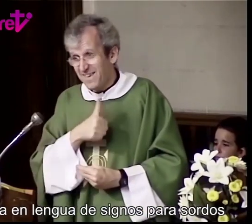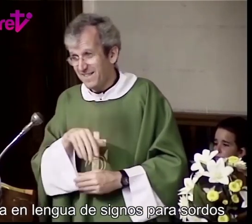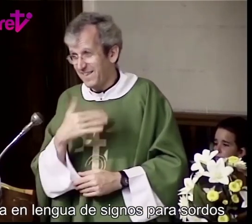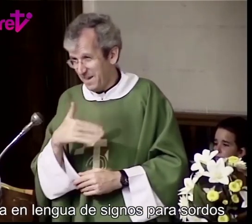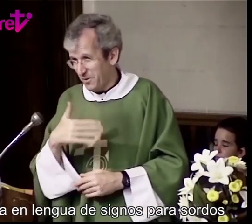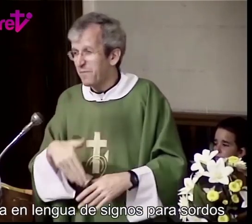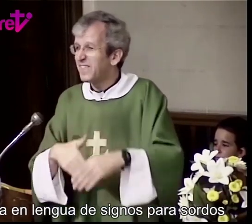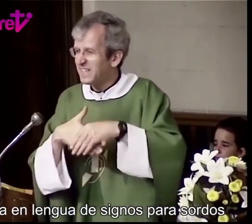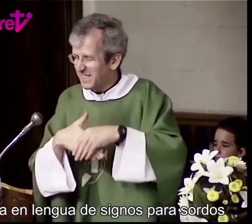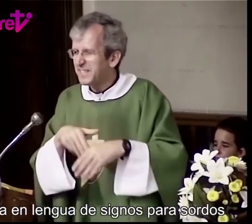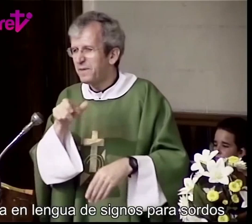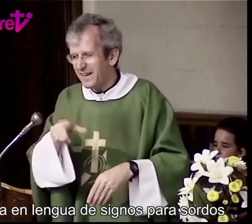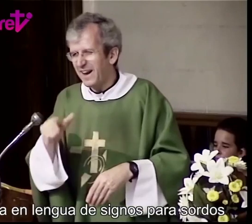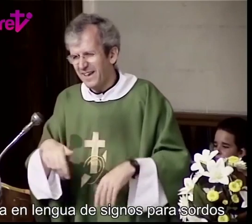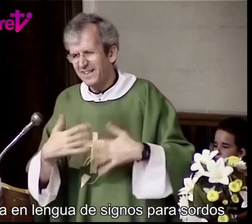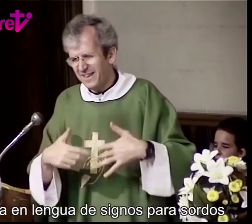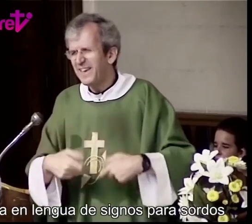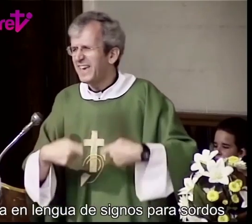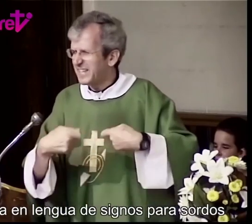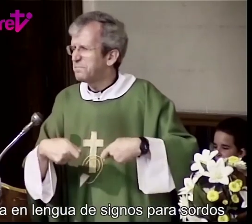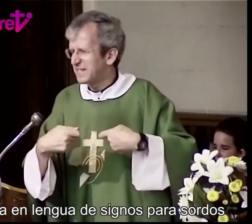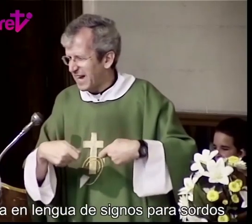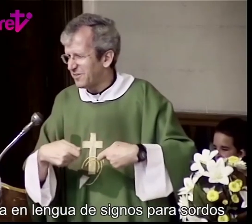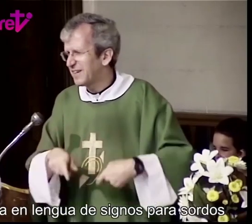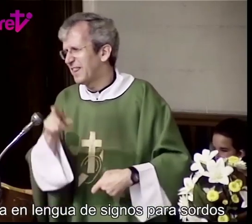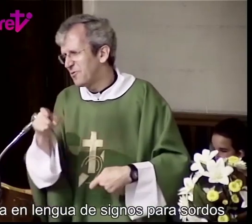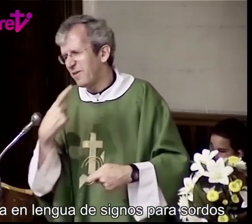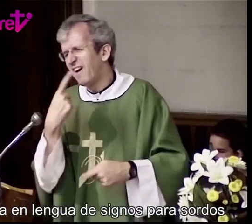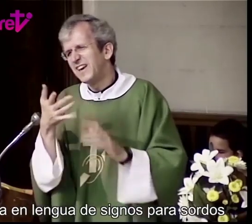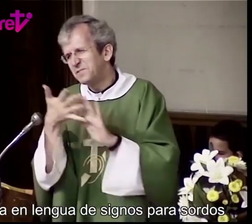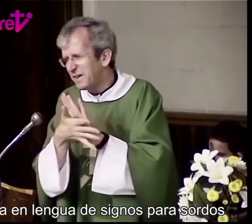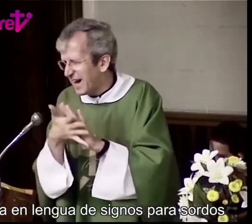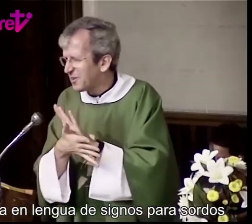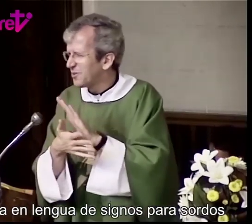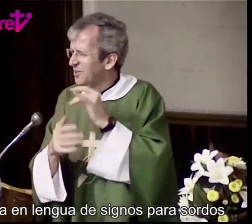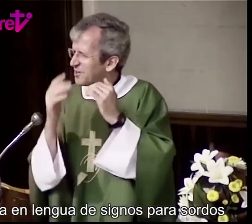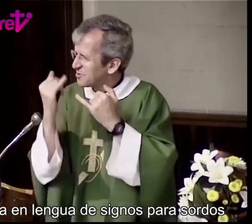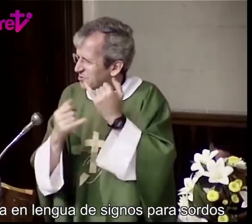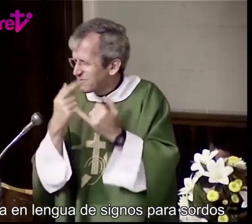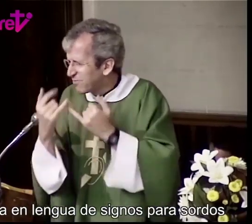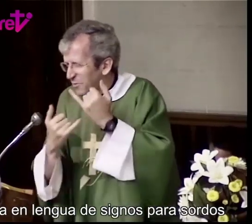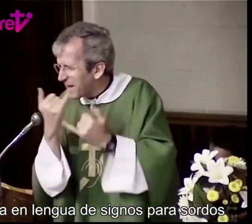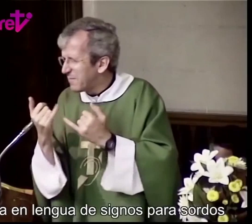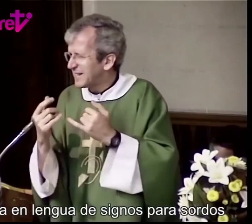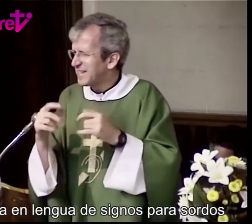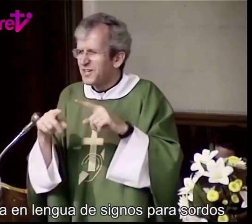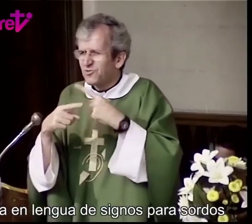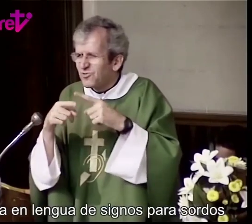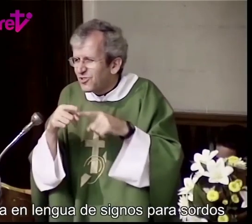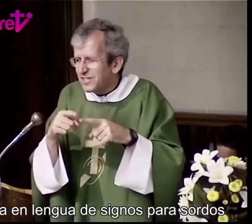paciente, porque a veces despedir a la gente es pesado, cada uno va explicando sus problemas, sus cosas,